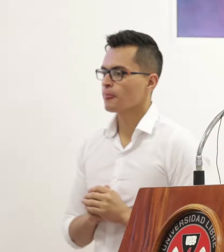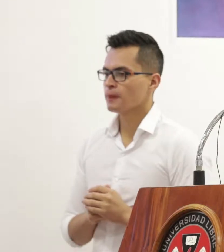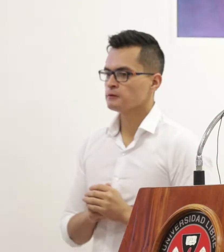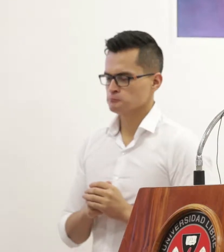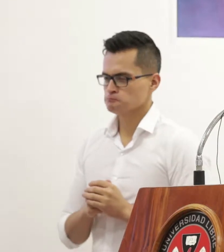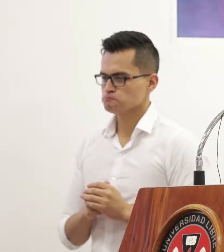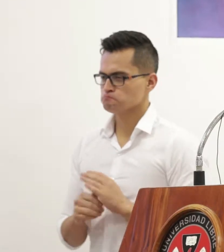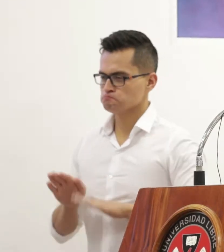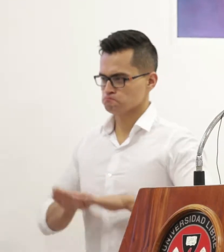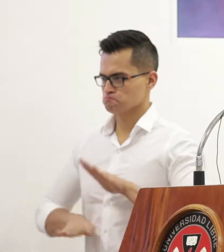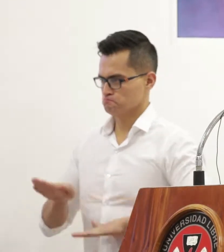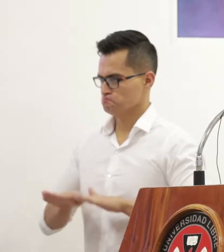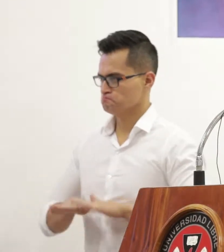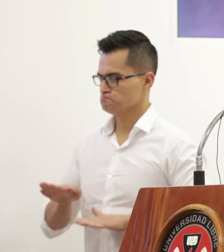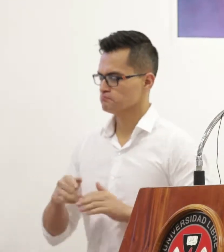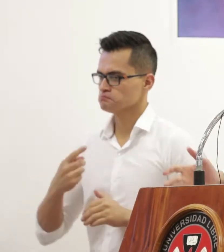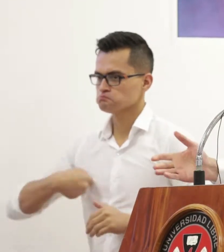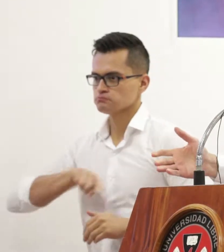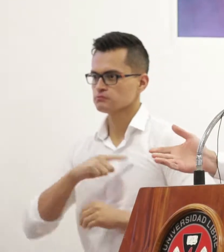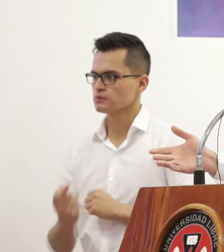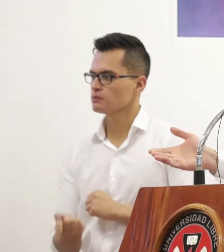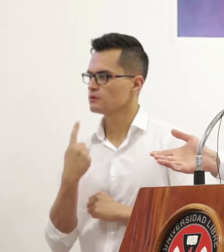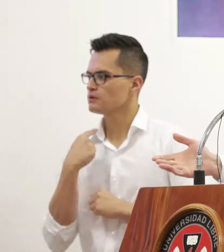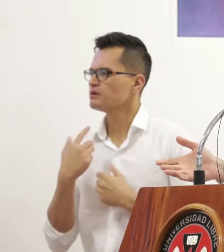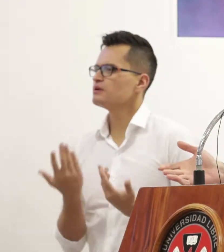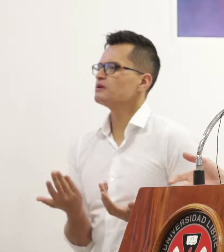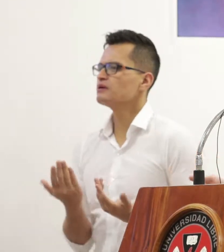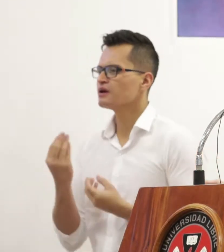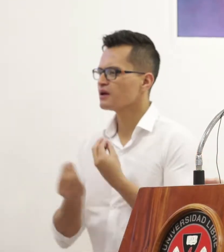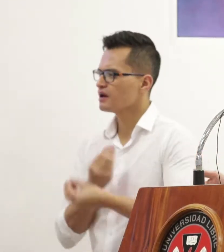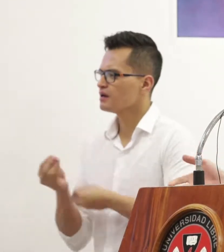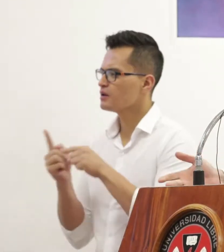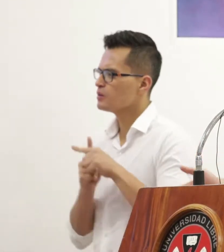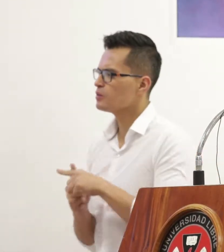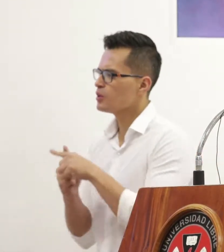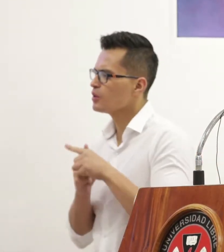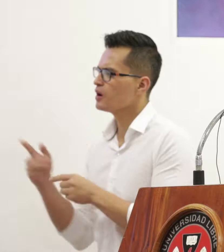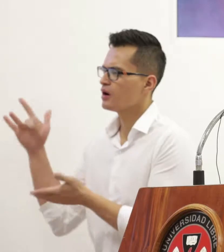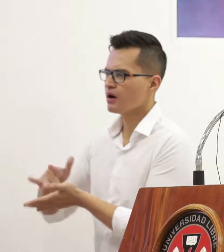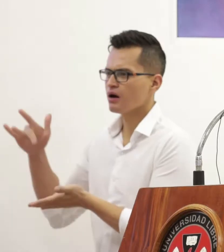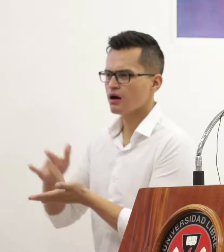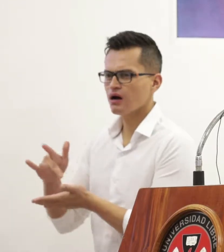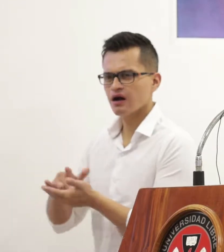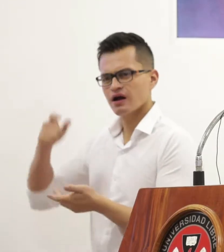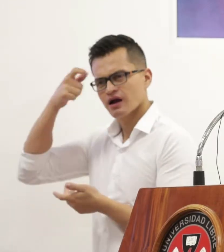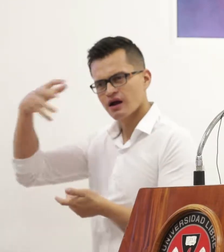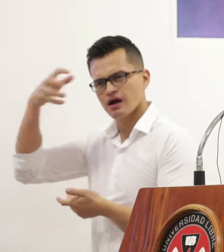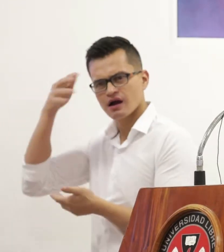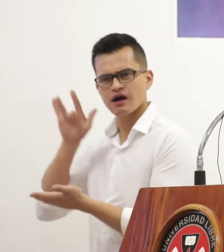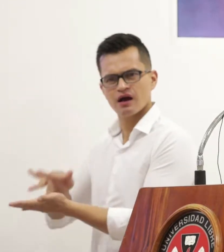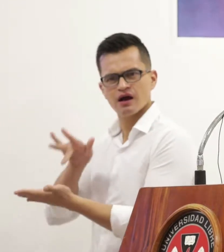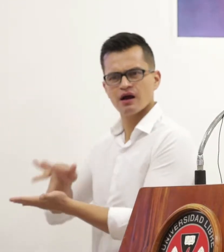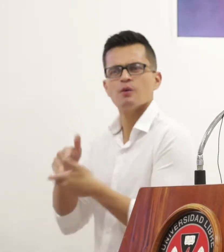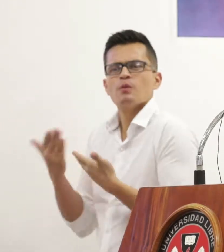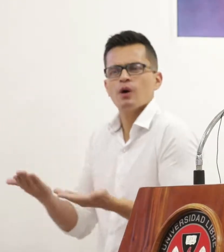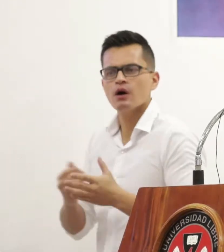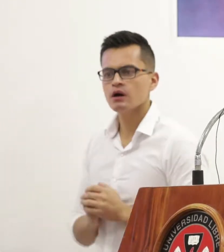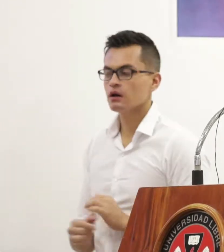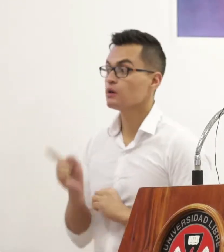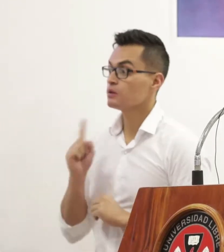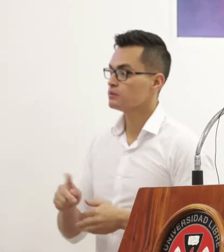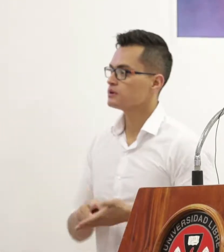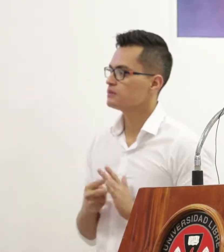pregunta con mucha frecuencia, ¿y por qué tanta presencia de la Procuraduría en Cartagena y Bolívar? Porque nos duele Cartagena en el